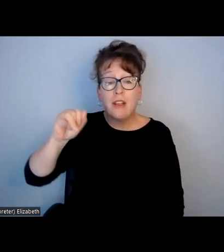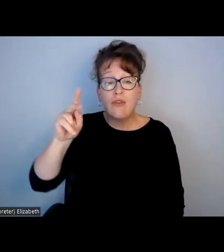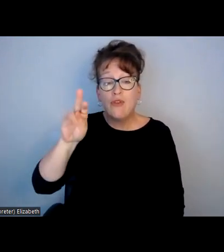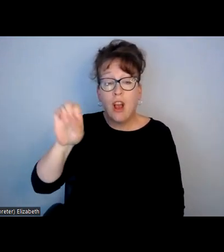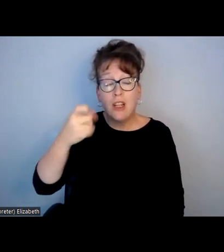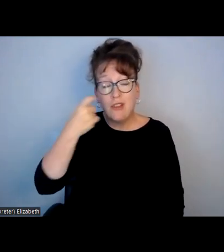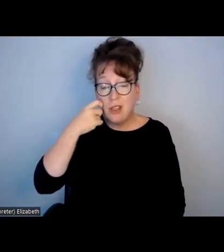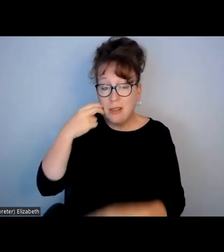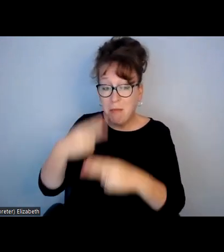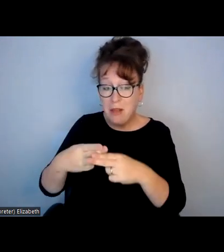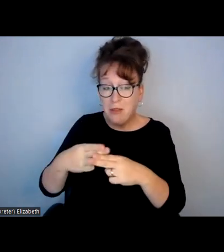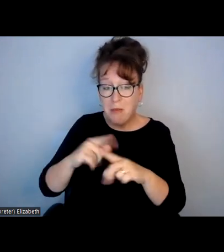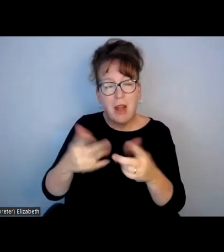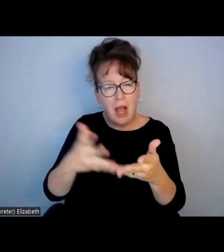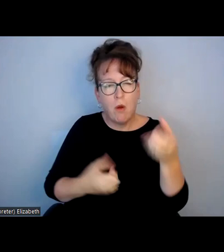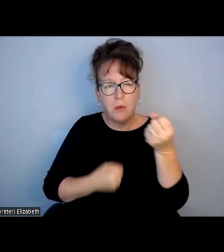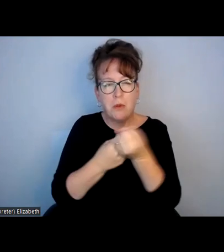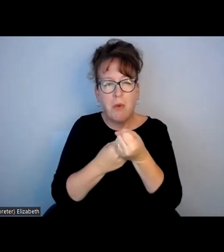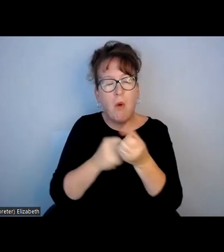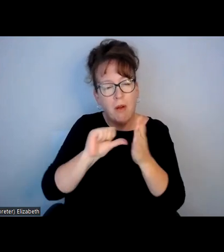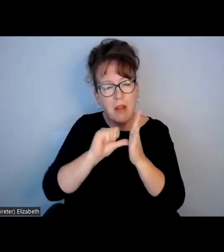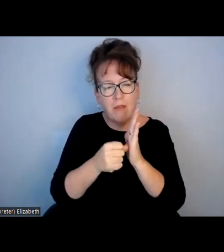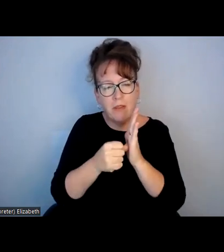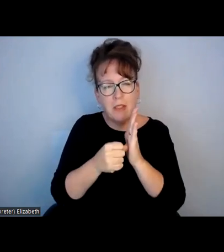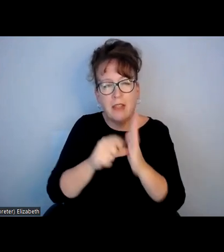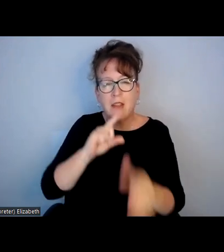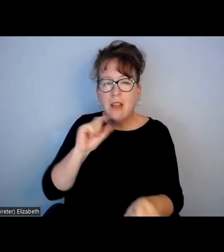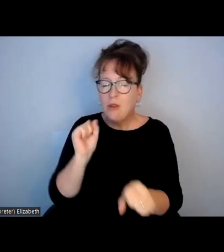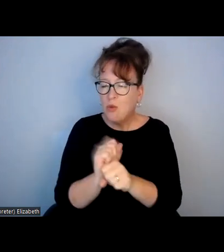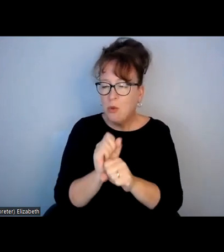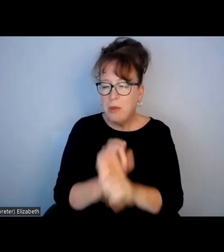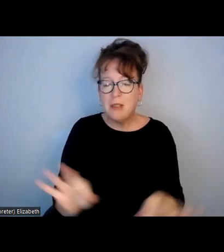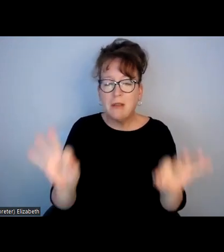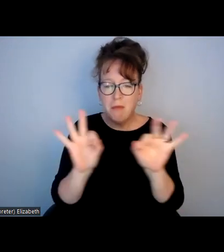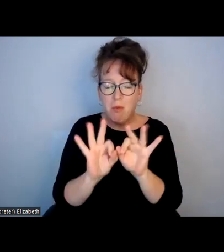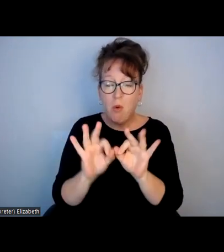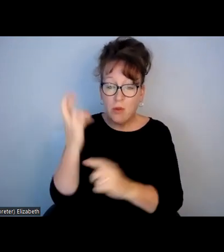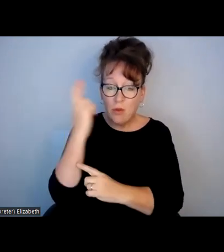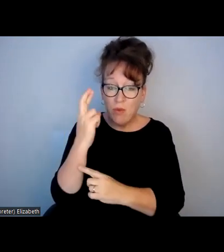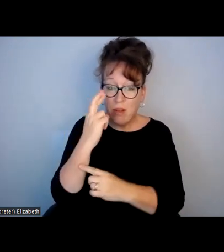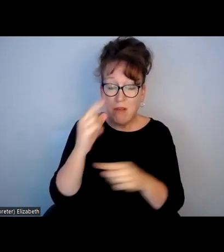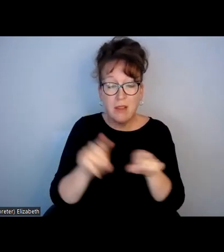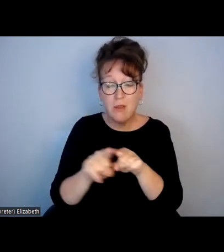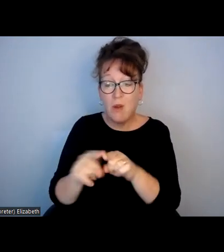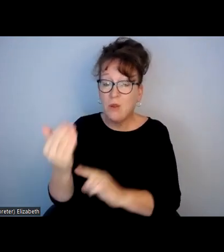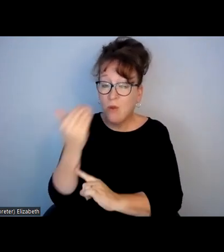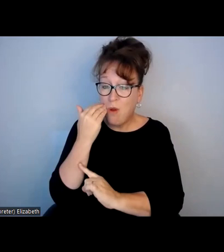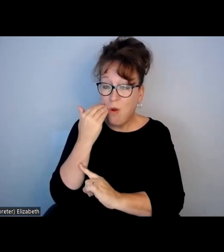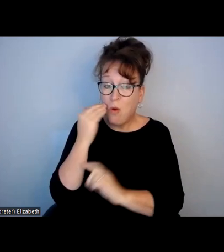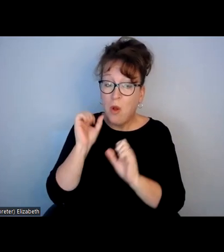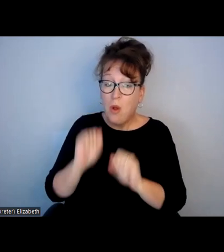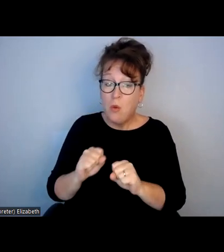electrificación en el estado así que solo quiero enfatizar eh Y que